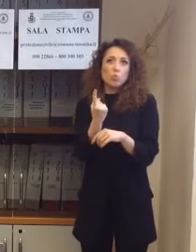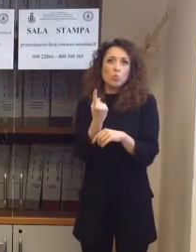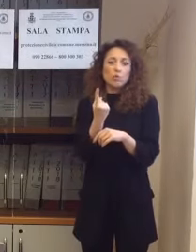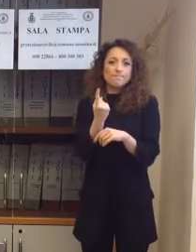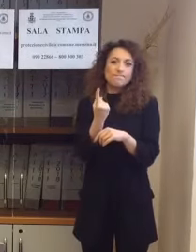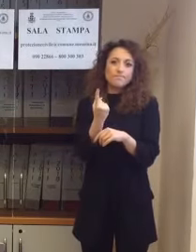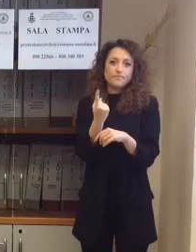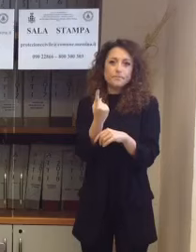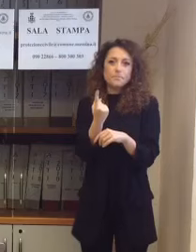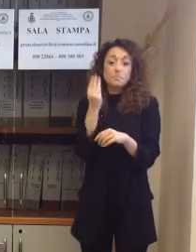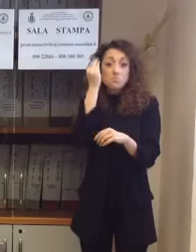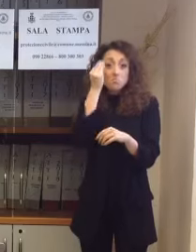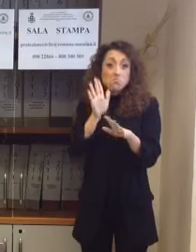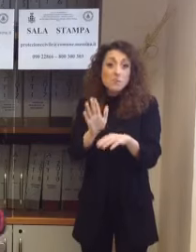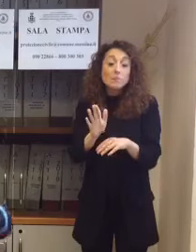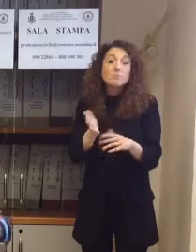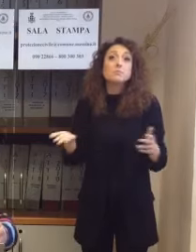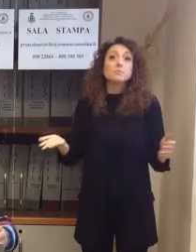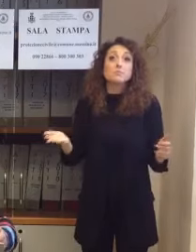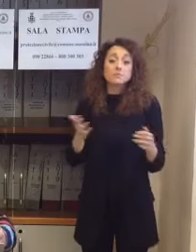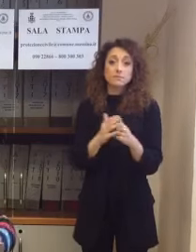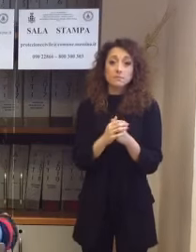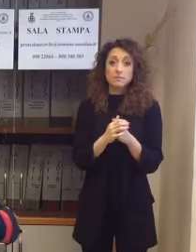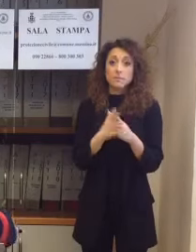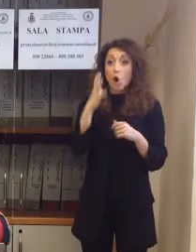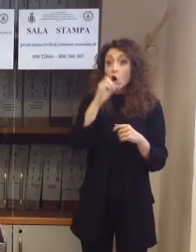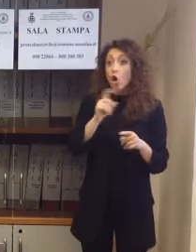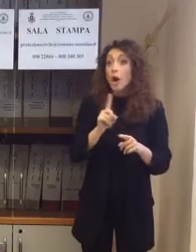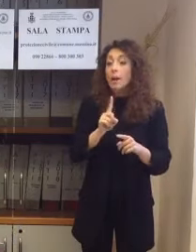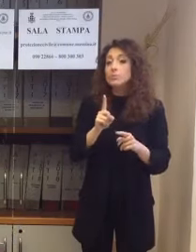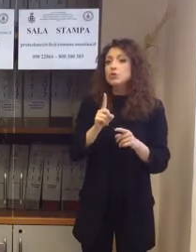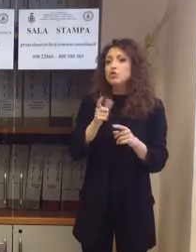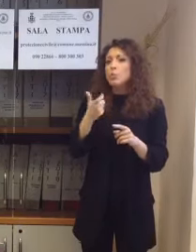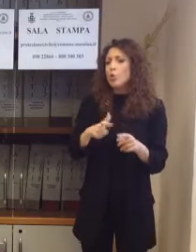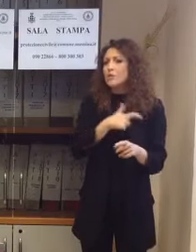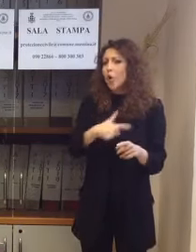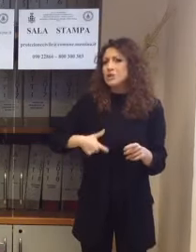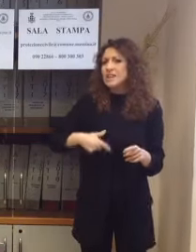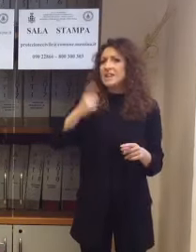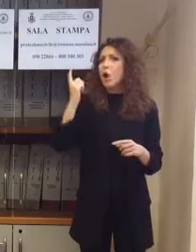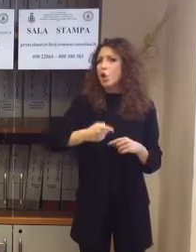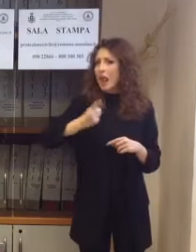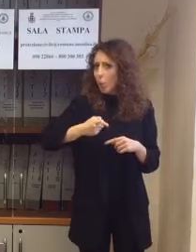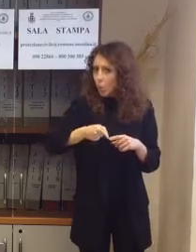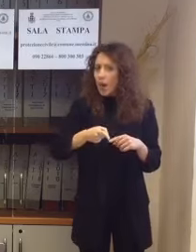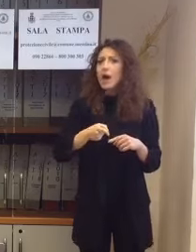che non si spiega come mai il sindaco Catero De Luca non abbia